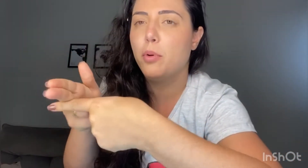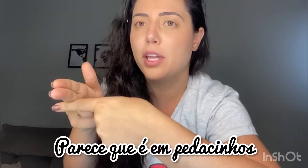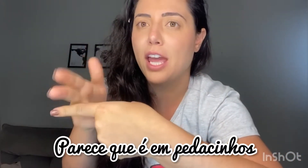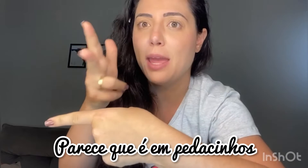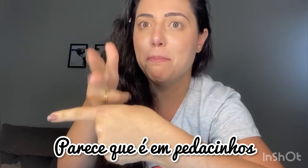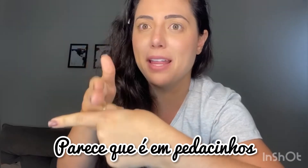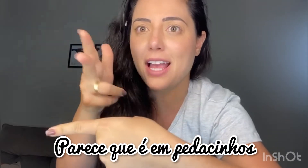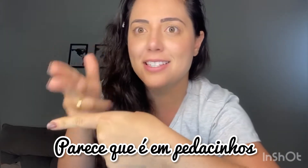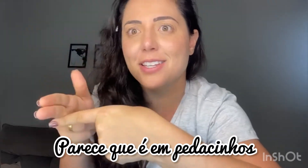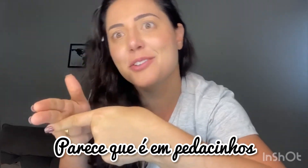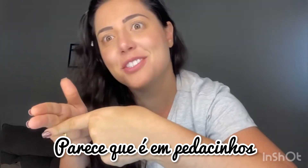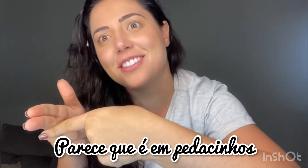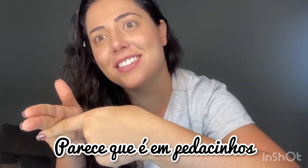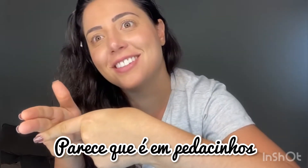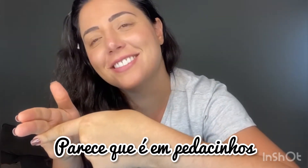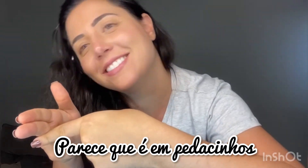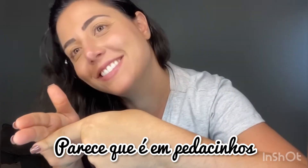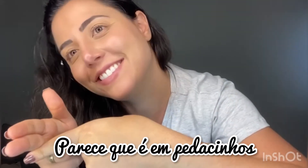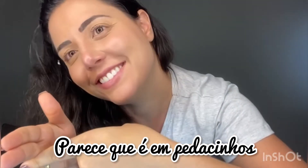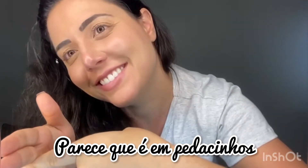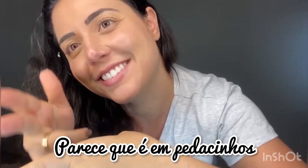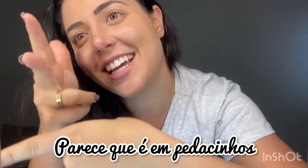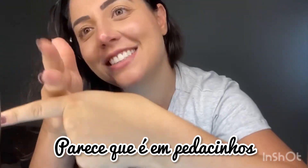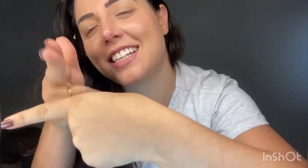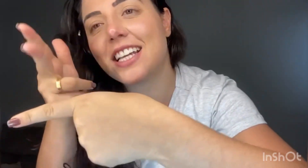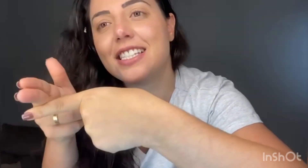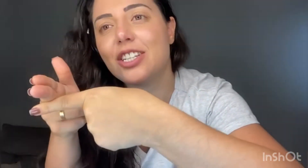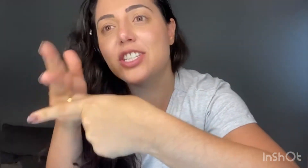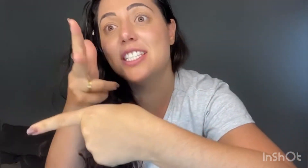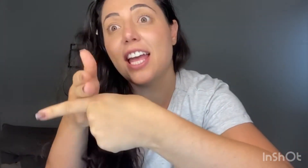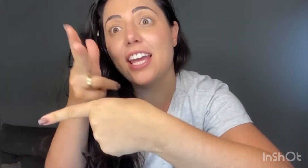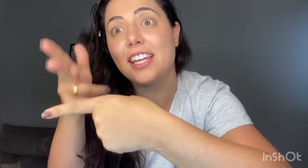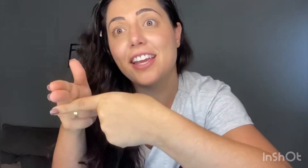Porque é em pedacinhos que a gente assiste. Série.